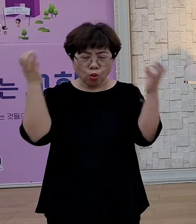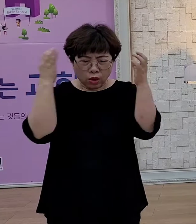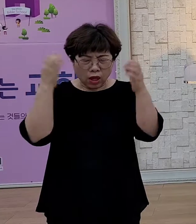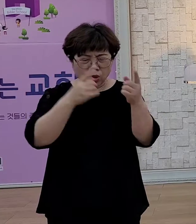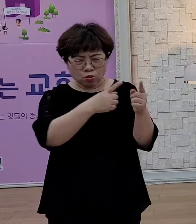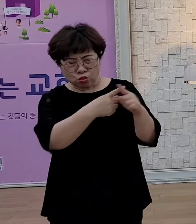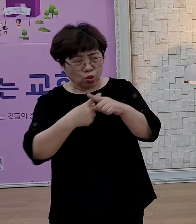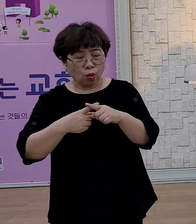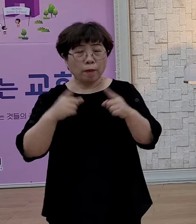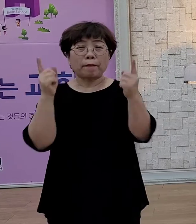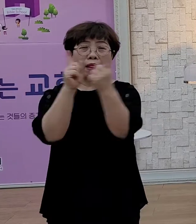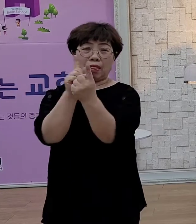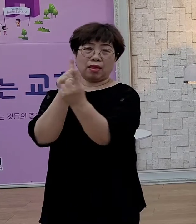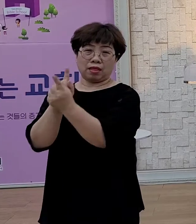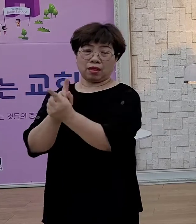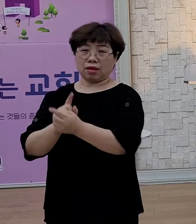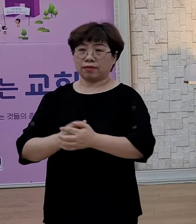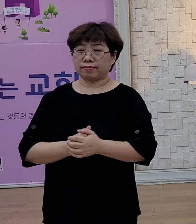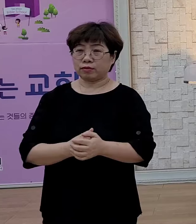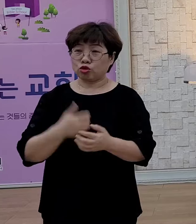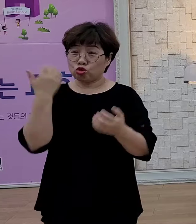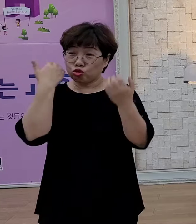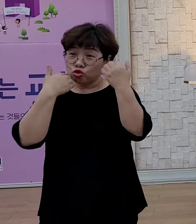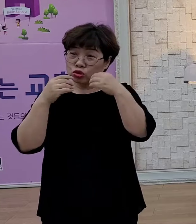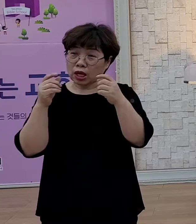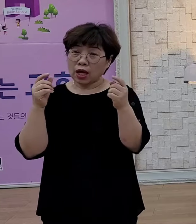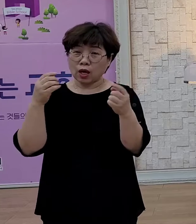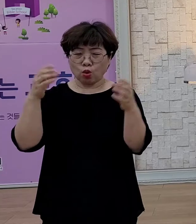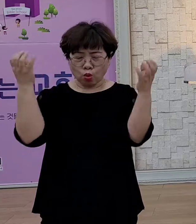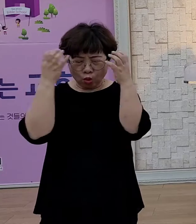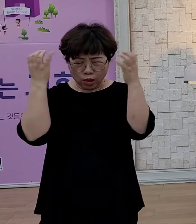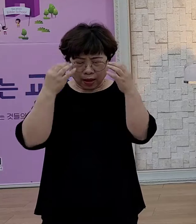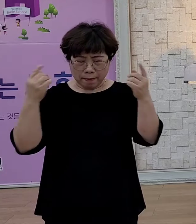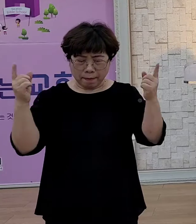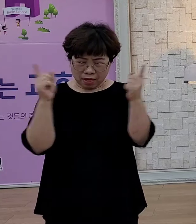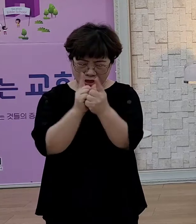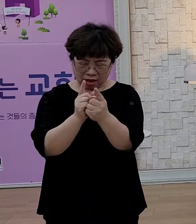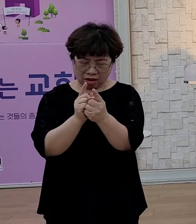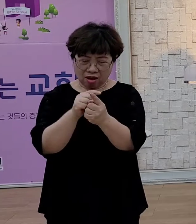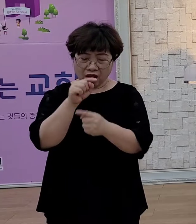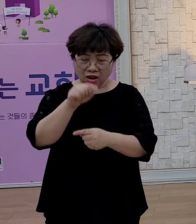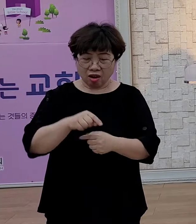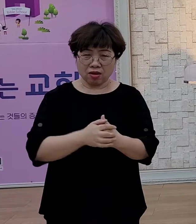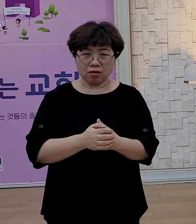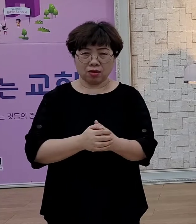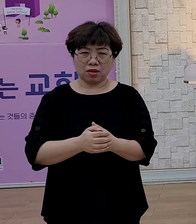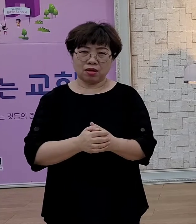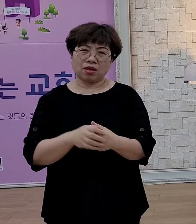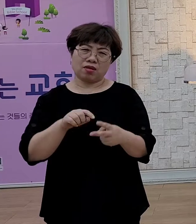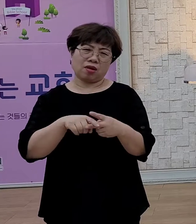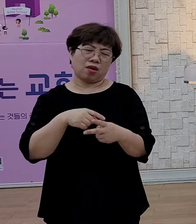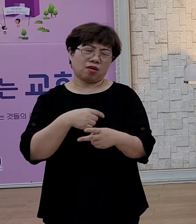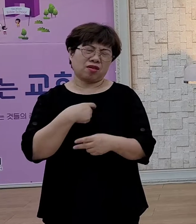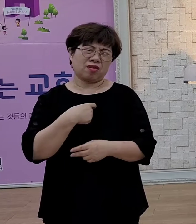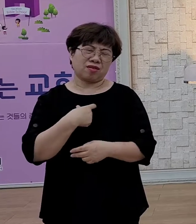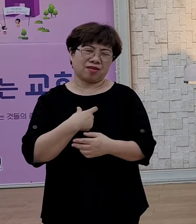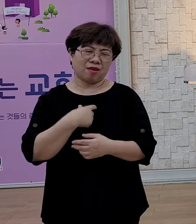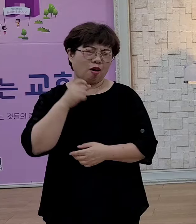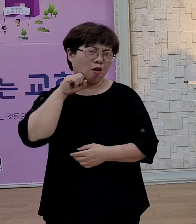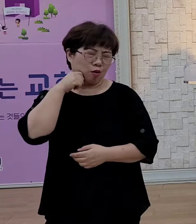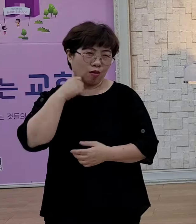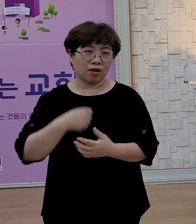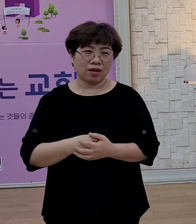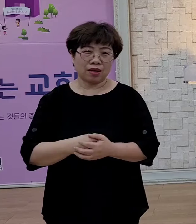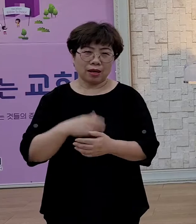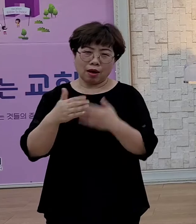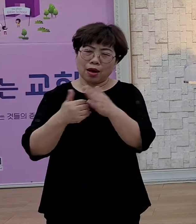즉 누구에게나 이 고난이 온다는 것이 참 받아들이기가 어렵습니다. 우리가 하나님 잘 믿고